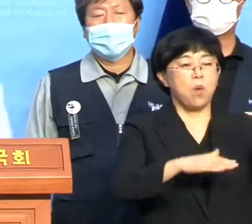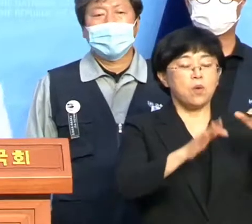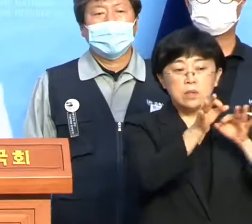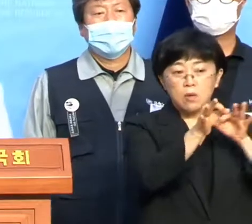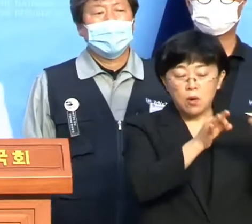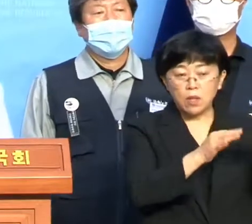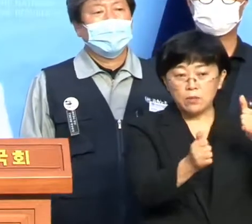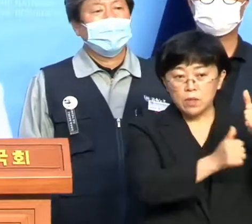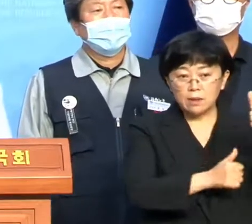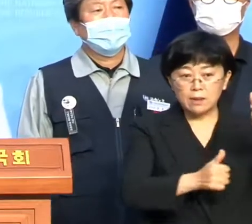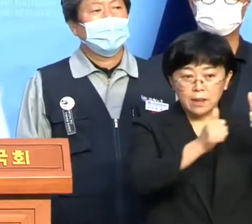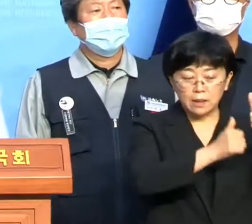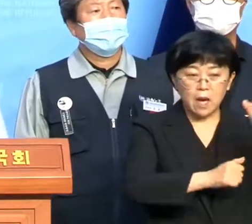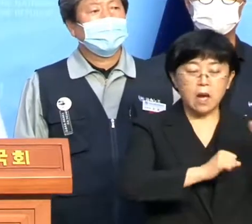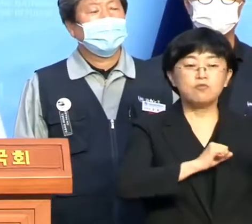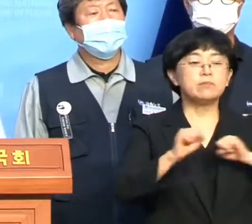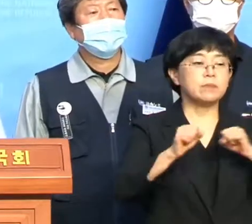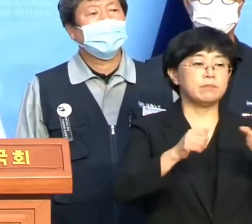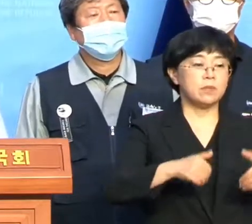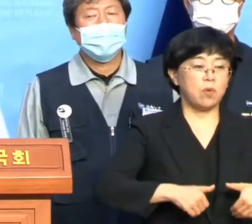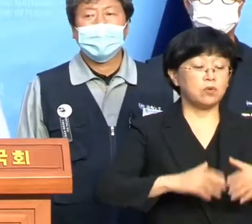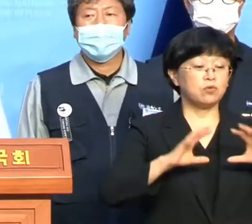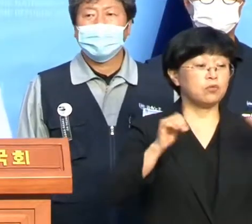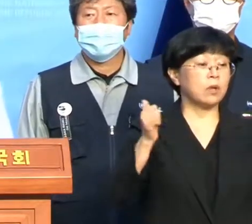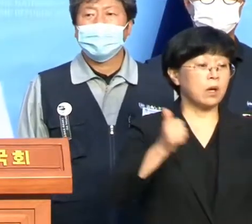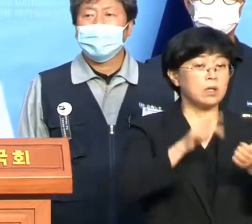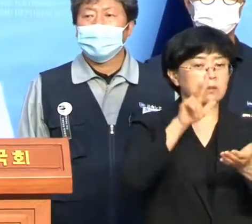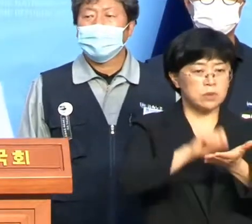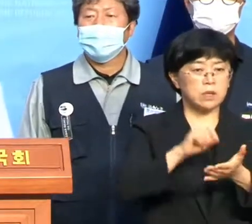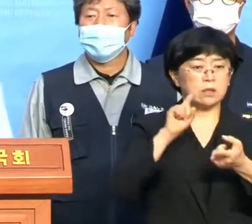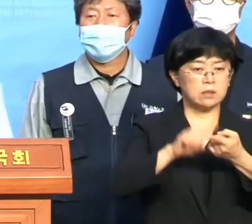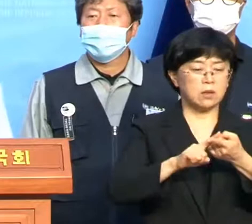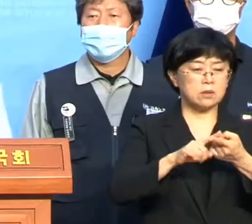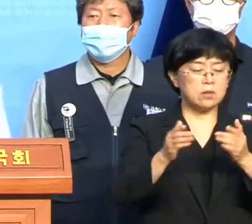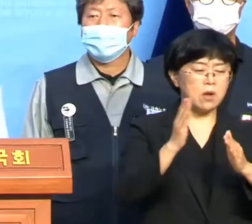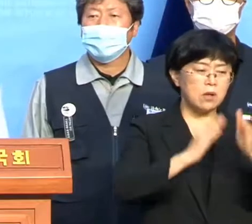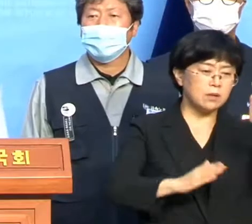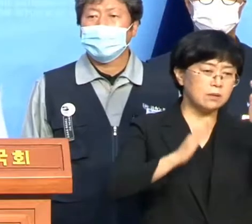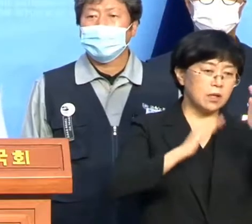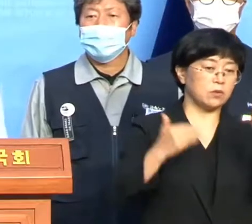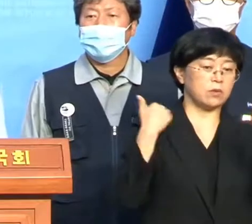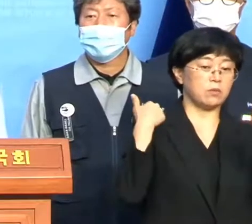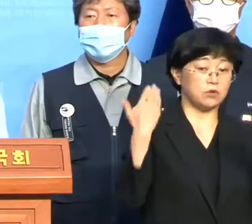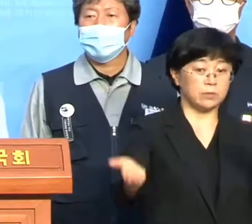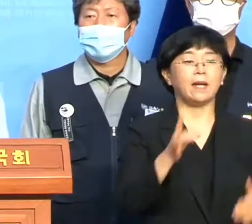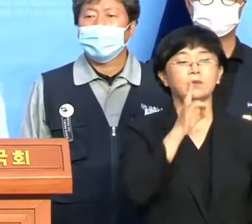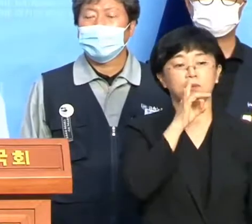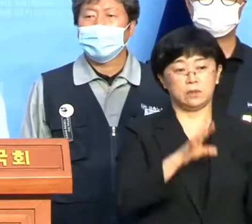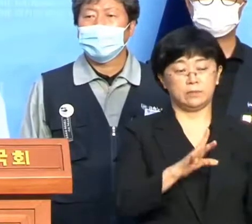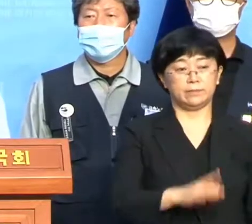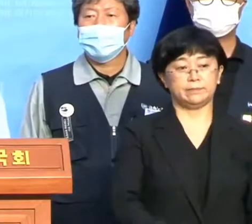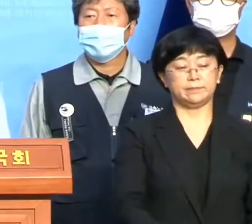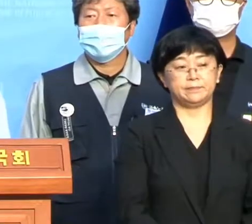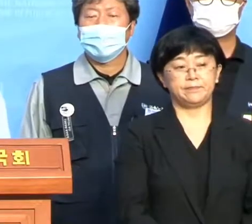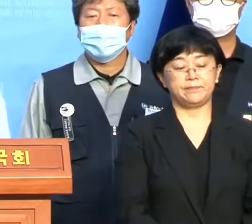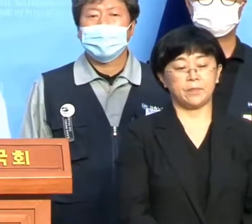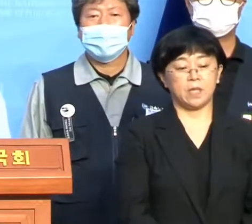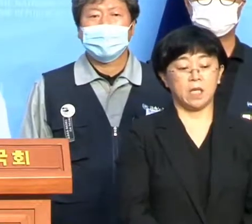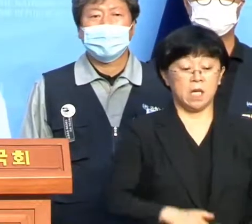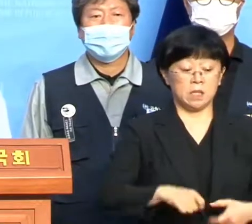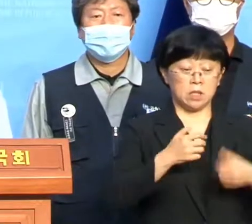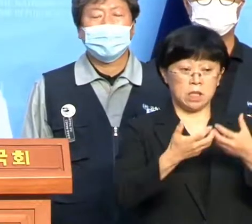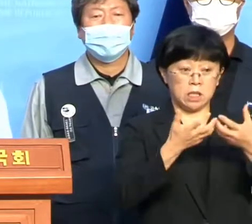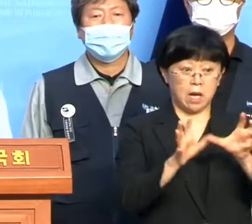나서야 합니다 그리고 국회가 이 문제를 결코 무 까 해서는 안 될 것으로 보여집니다 정의당